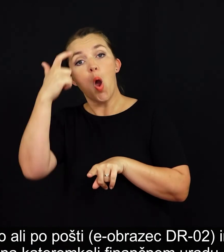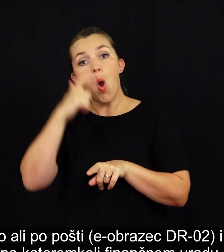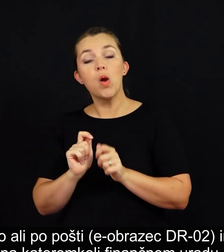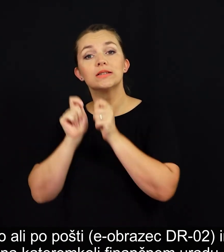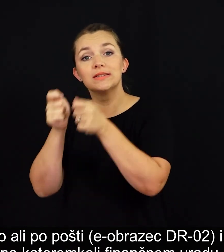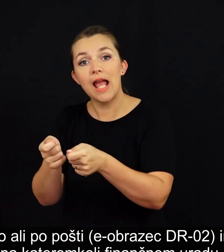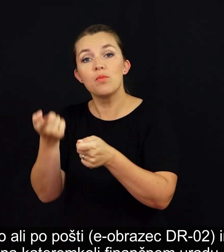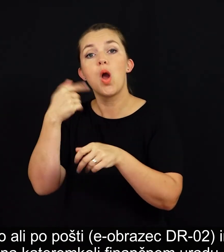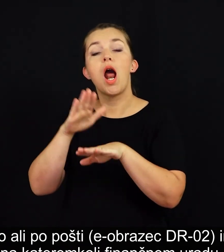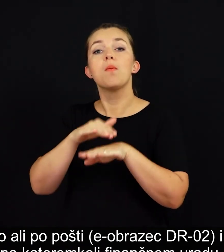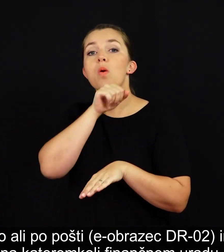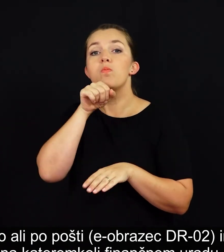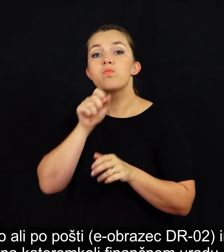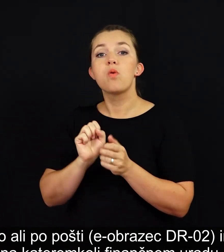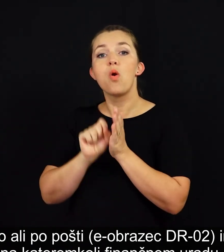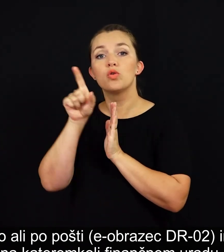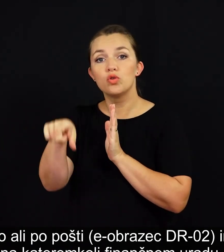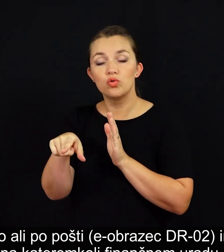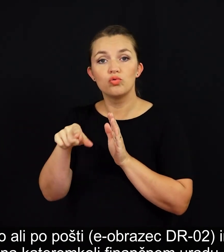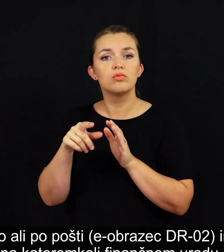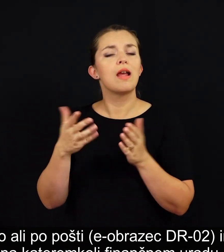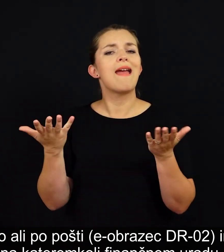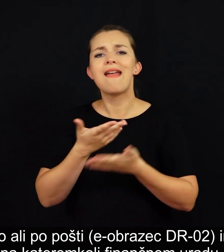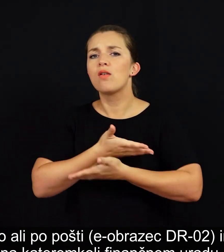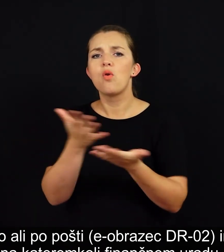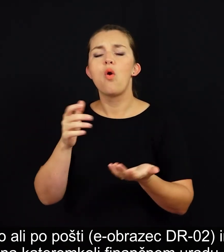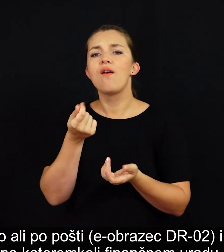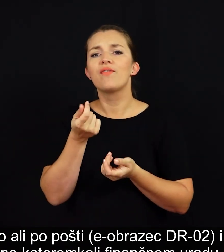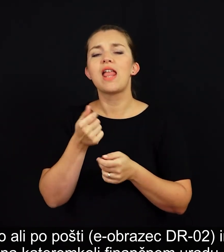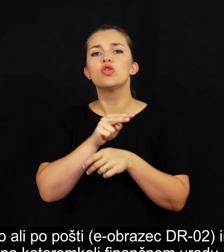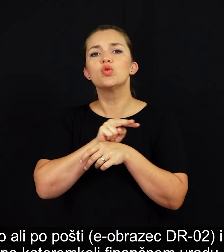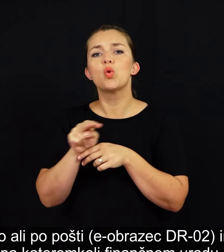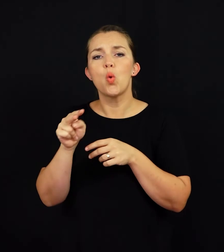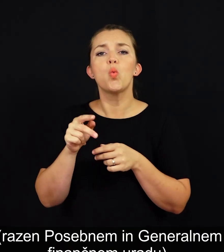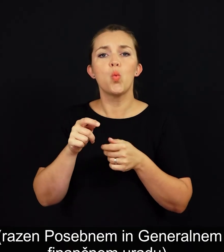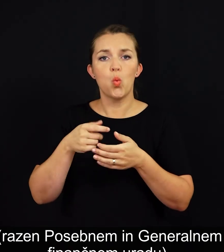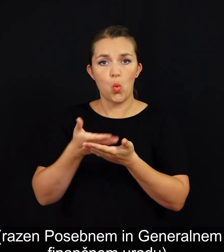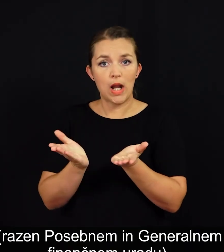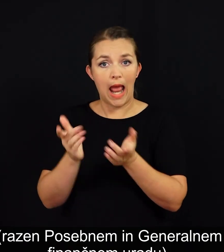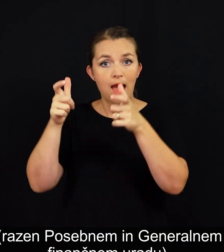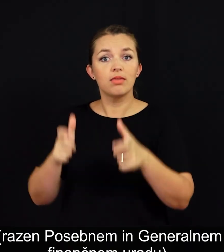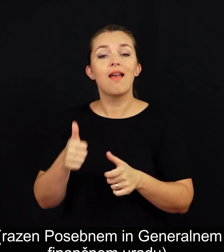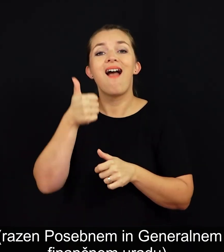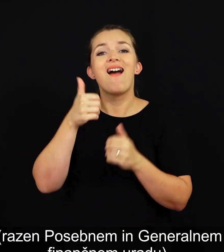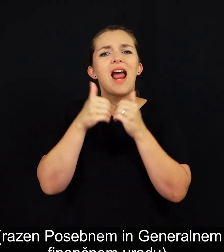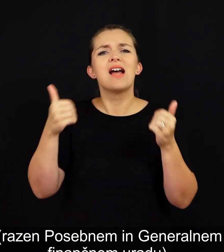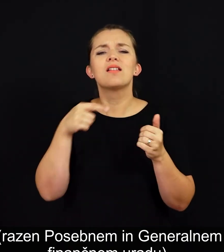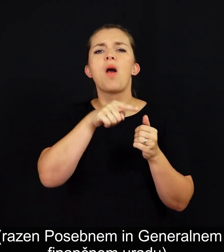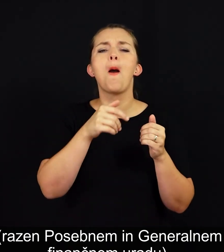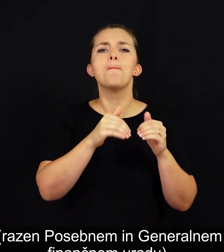po pošti, in sicer na kateremkoli finančnem uradu, razen posebnem in generalnem